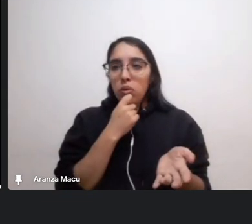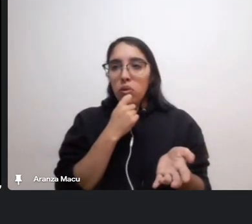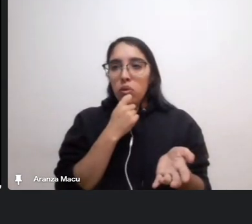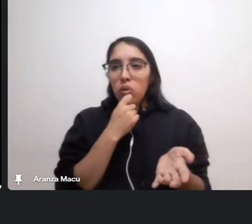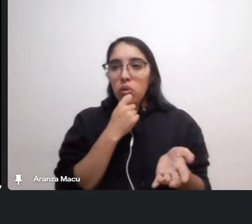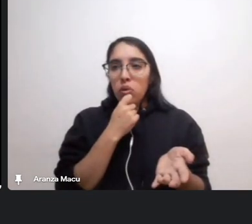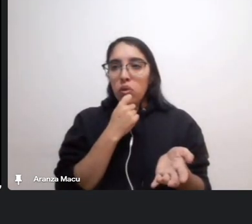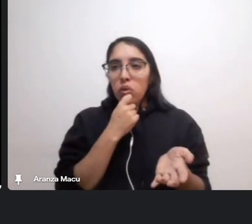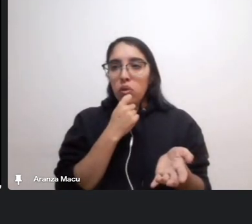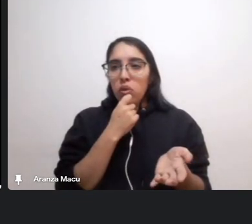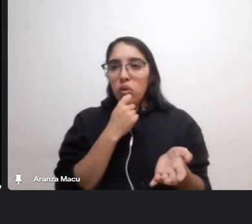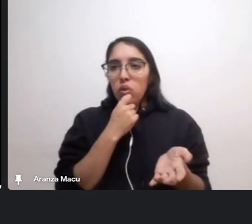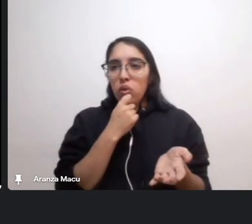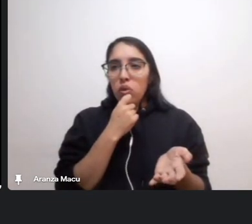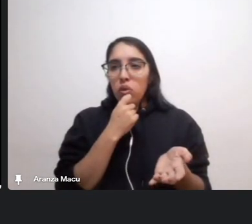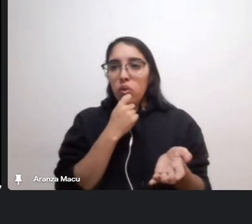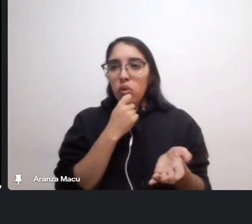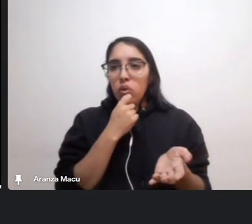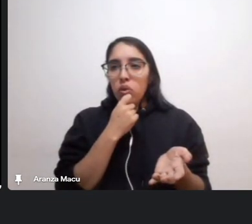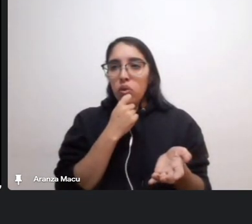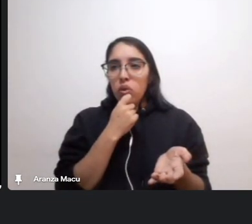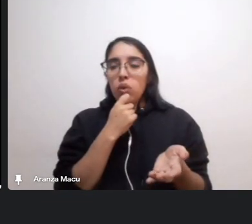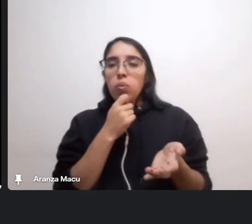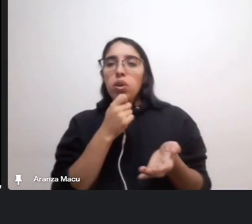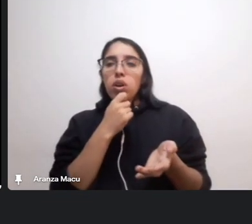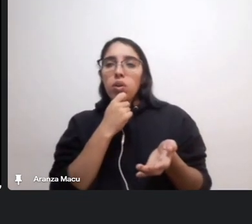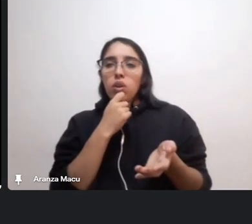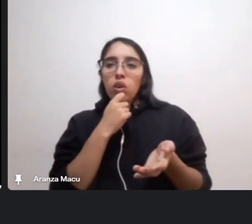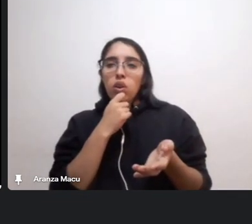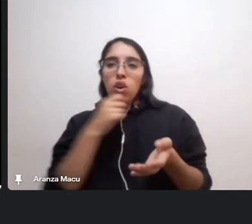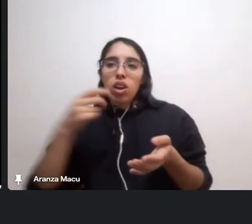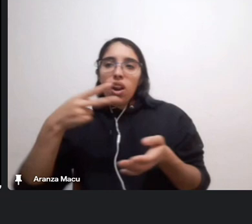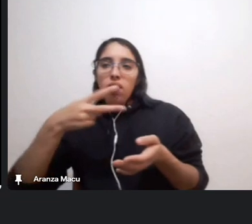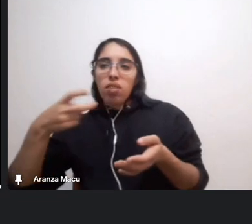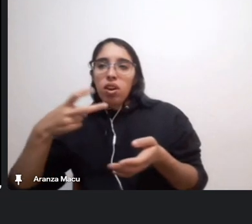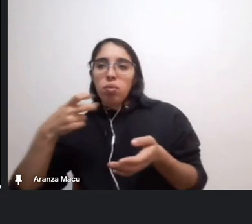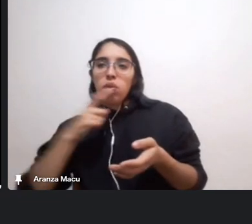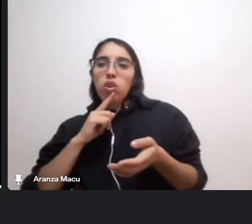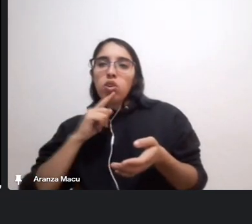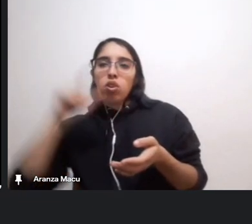debió con el verbo tener se recurre para expresar el pasado.